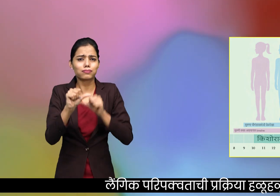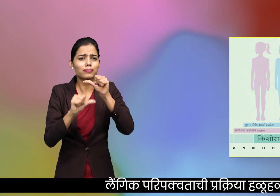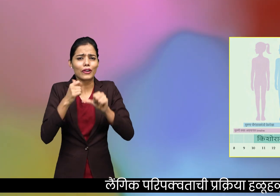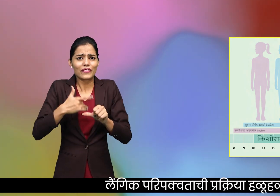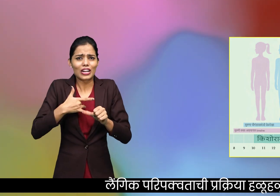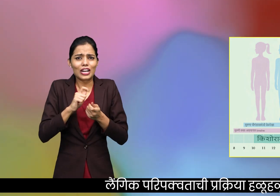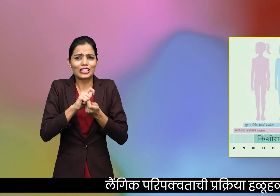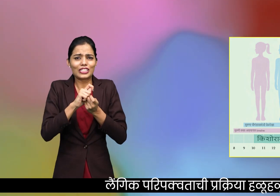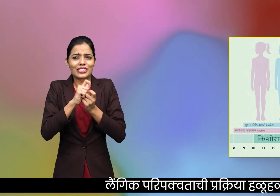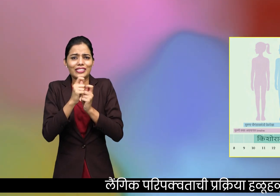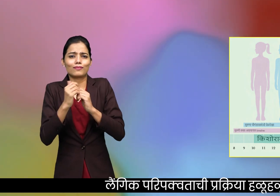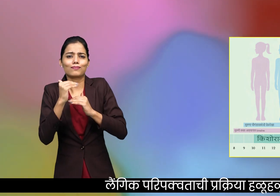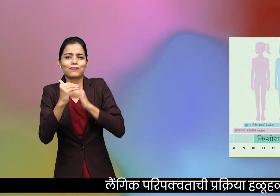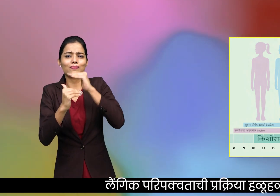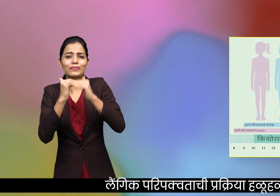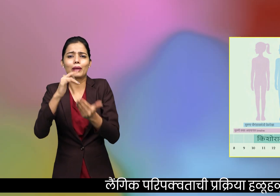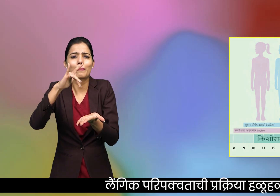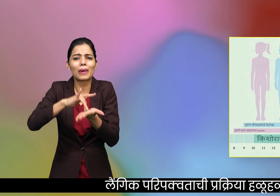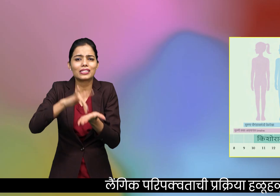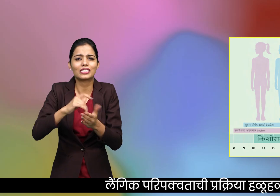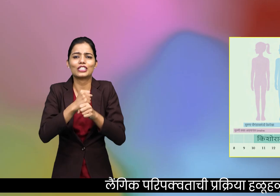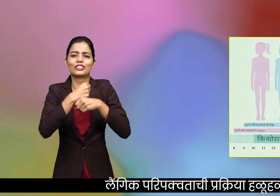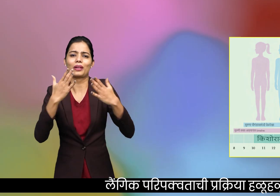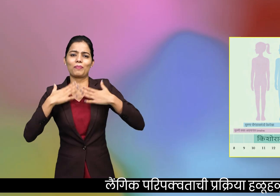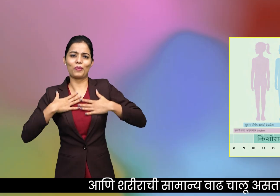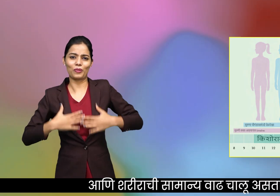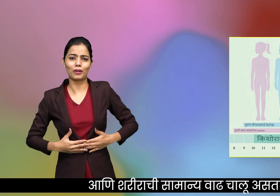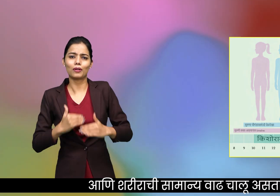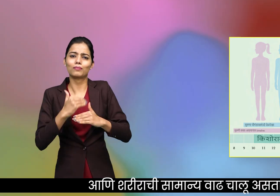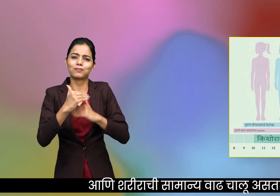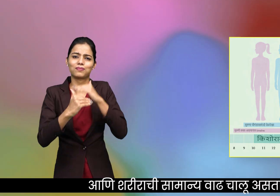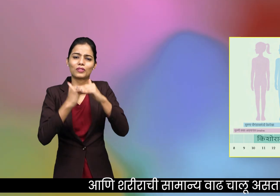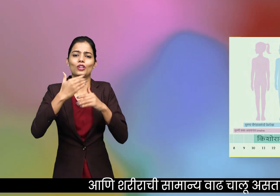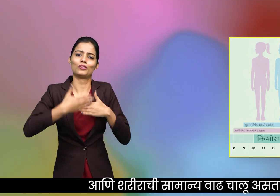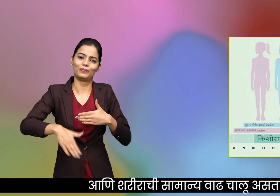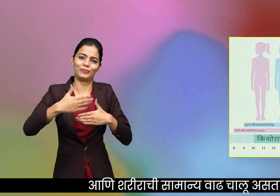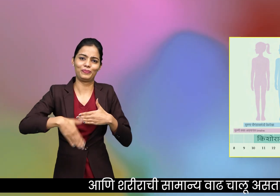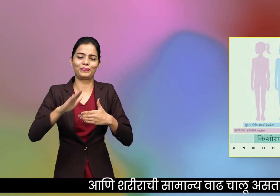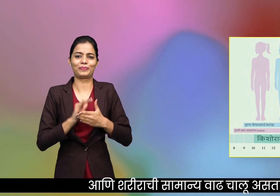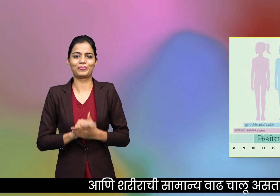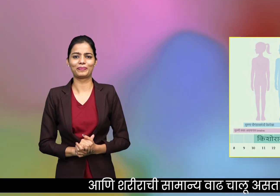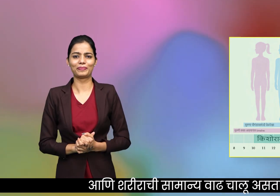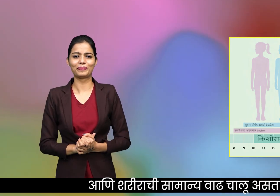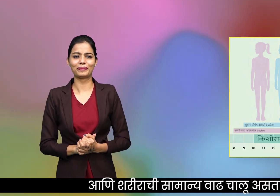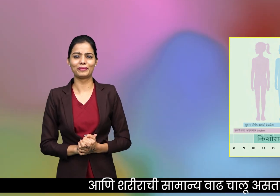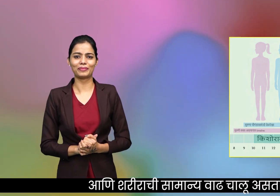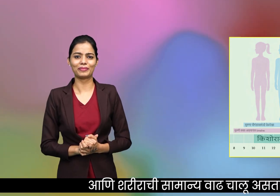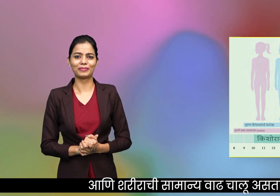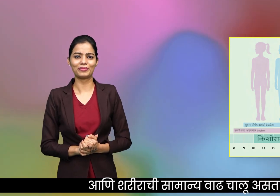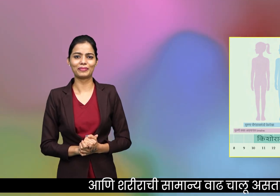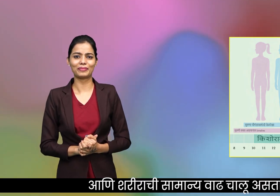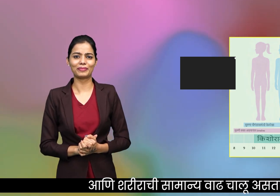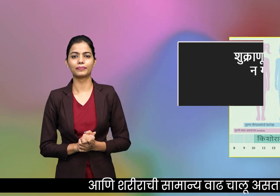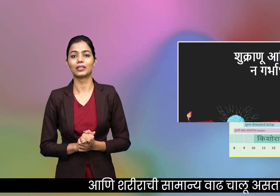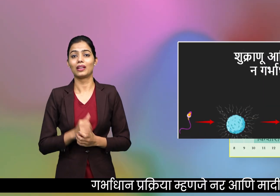लैंगिक परिपक्वताची प्रक्रिया हळूहळू होते आणि शरीराची सामान्य वाढ चालू असतानाच होते.